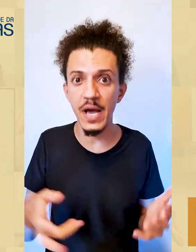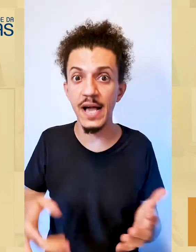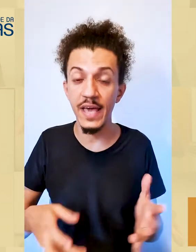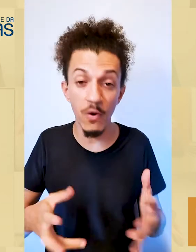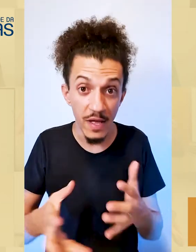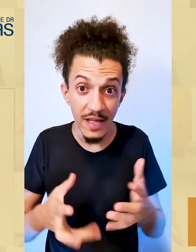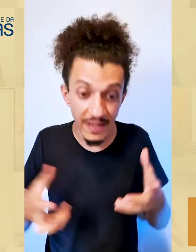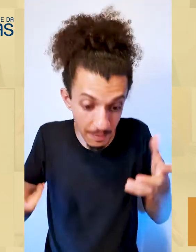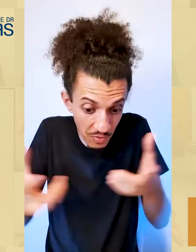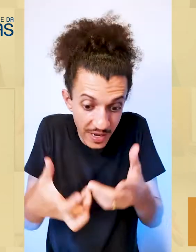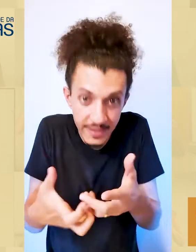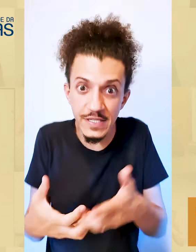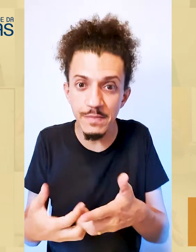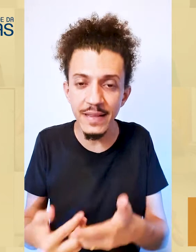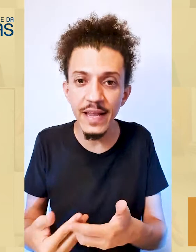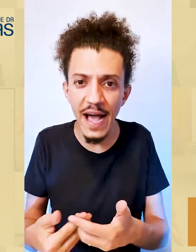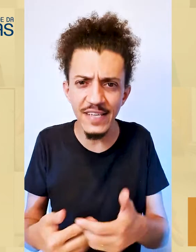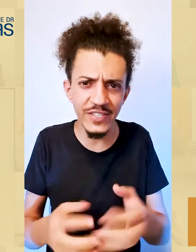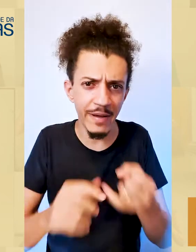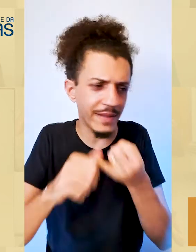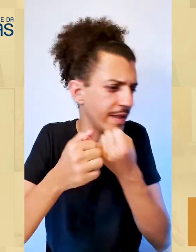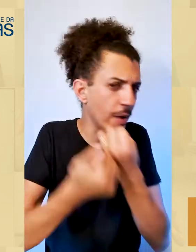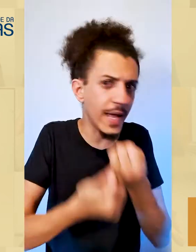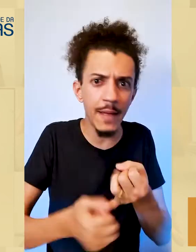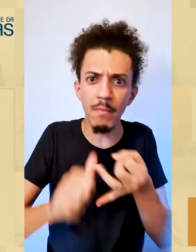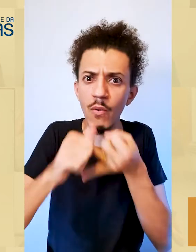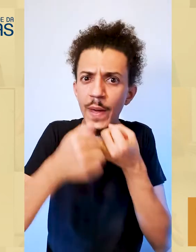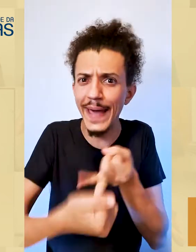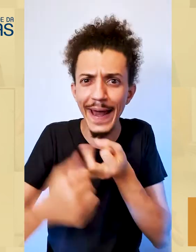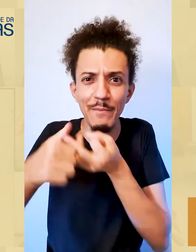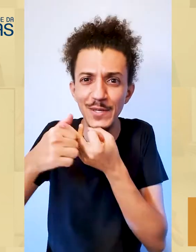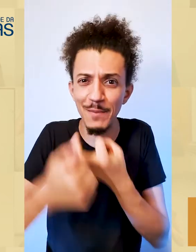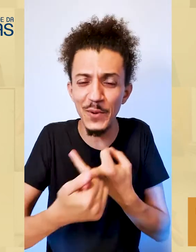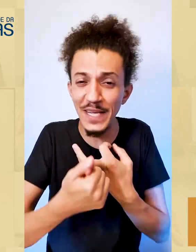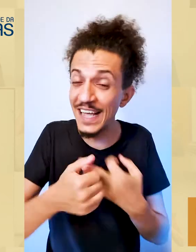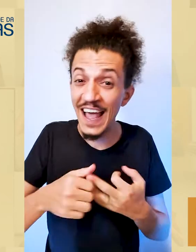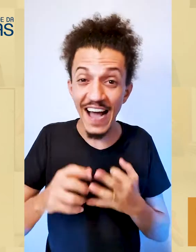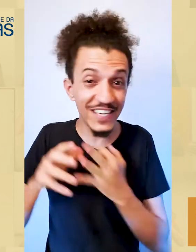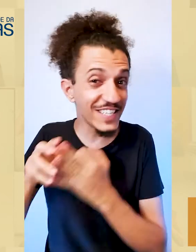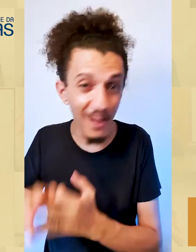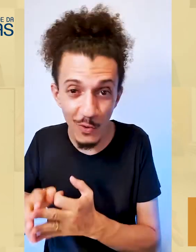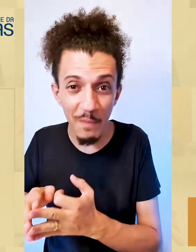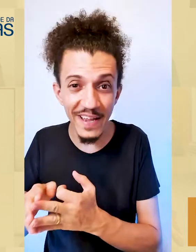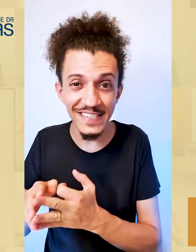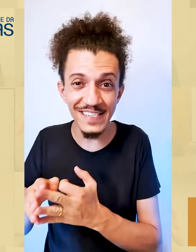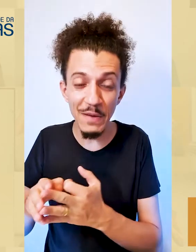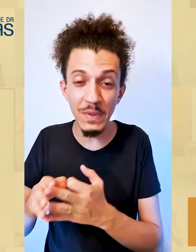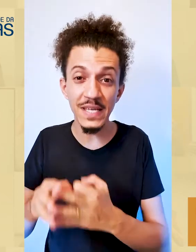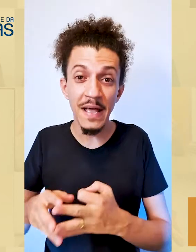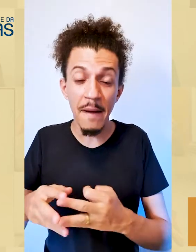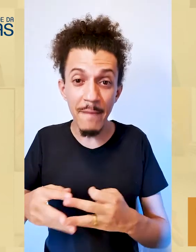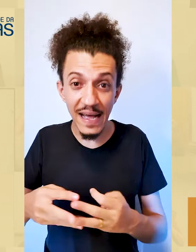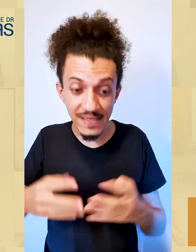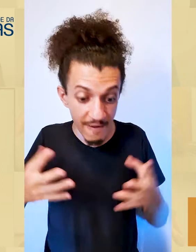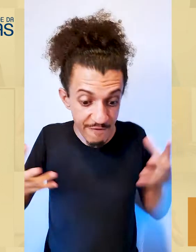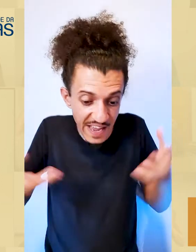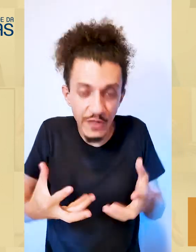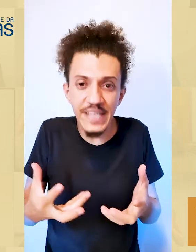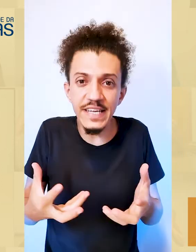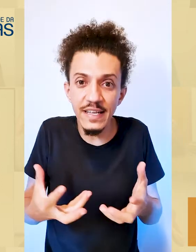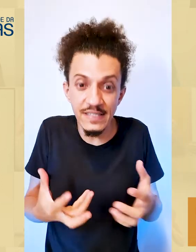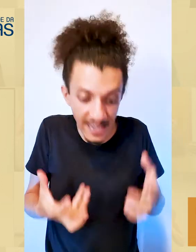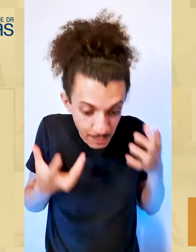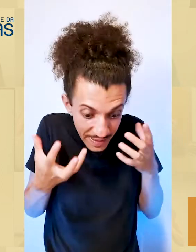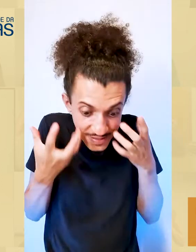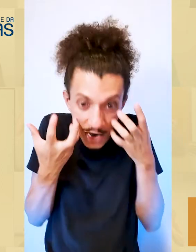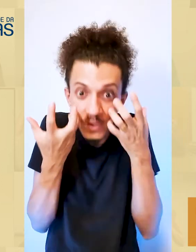escrita, eu e a Raquel, debulhando esses materiais, tinha material em alemão, em árabe, em japonês, a gente não domina essas línguas, mas vendo a